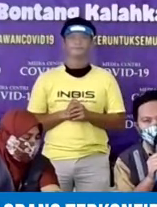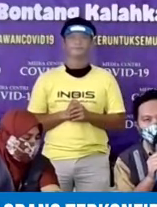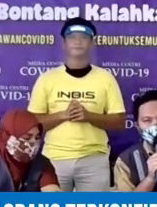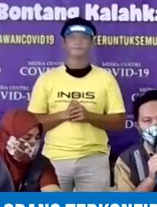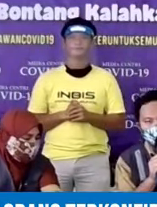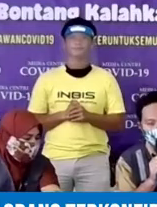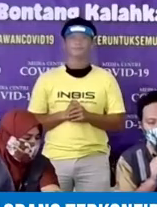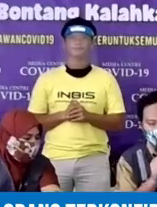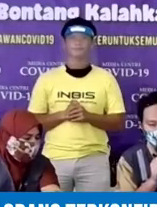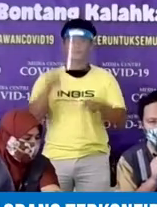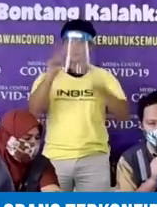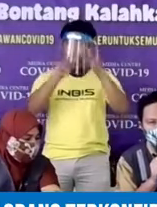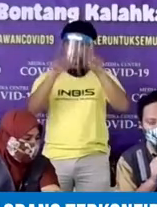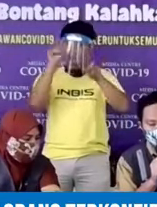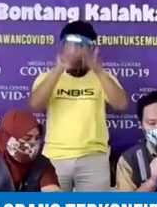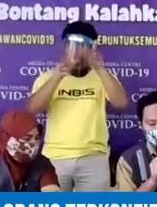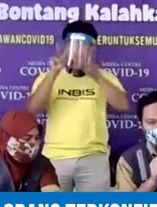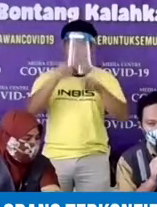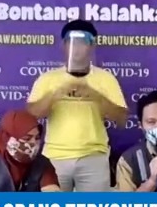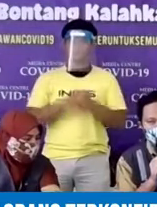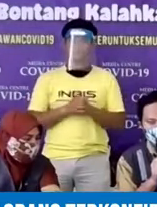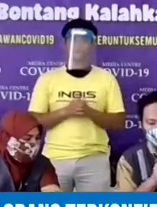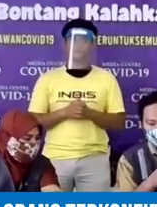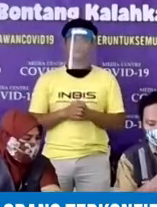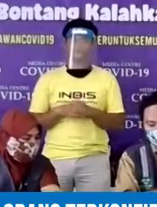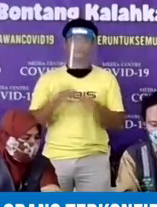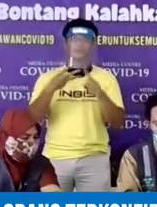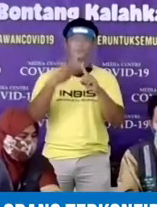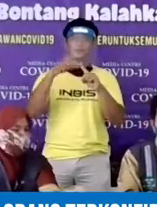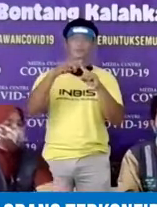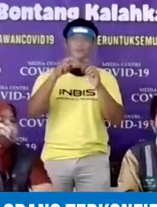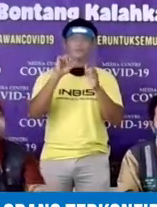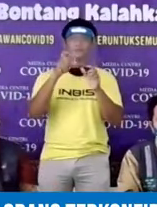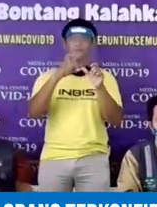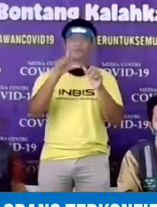skrining dari fasilitas kesehatan dimana dia bekerja